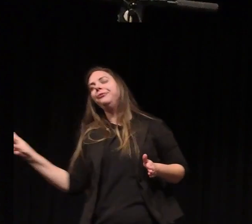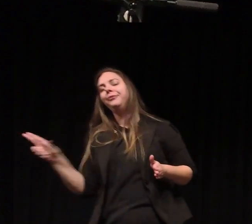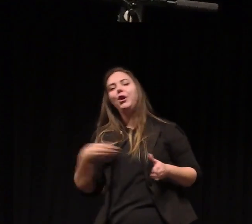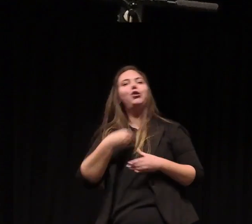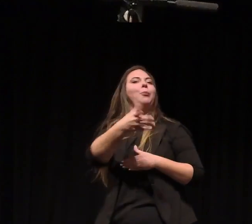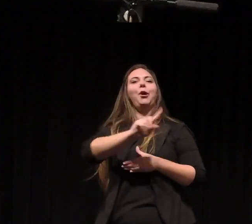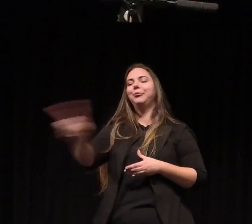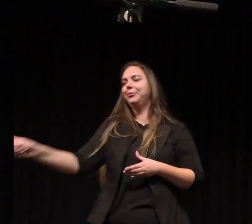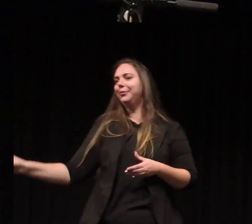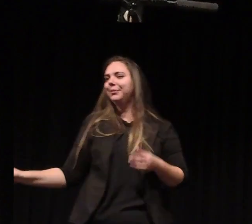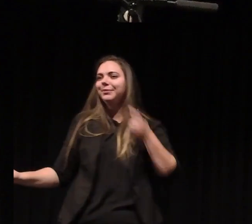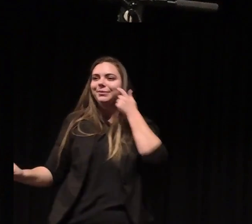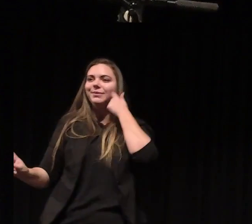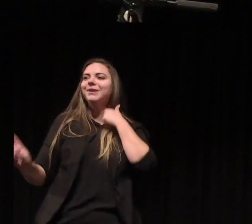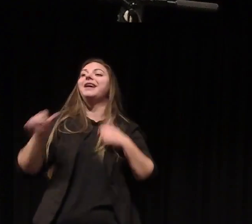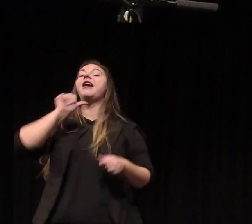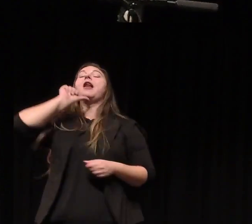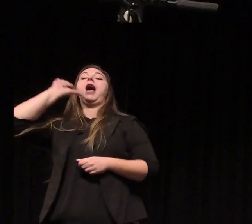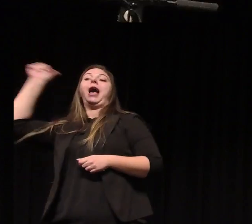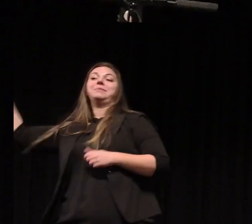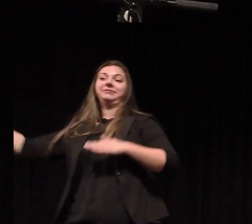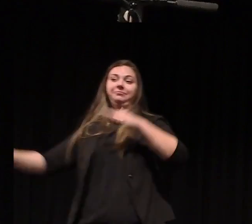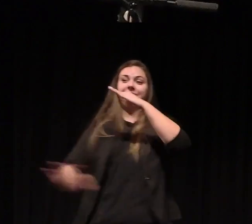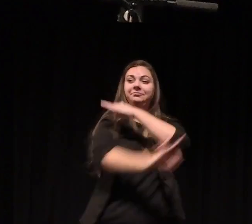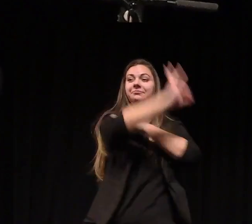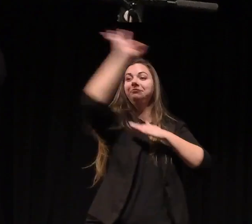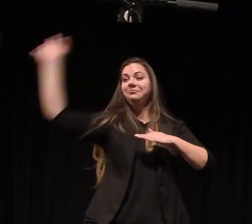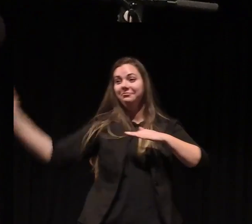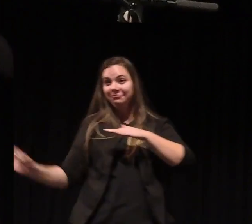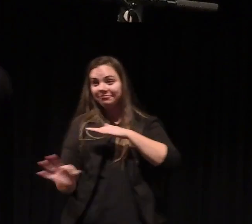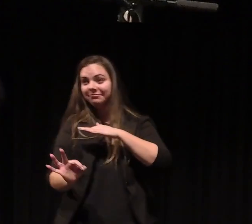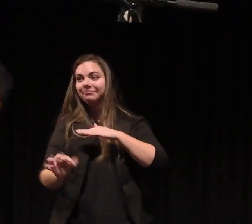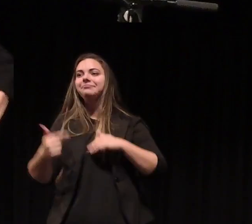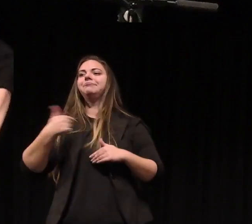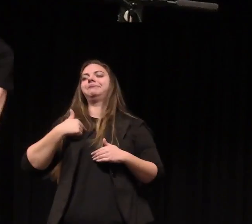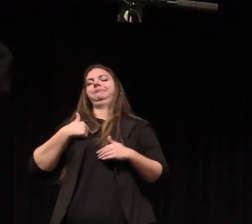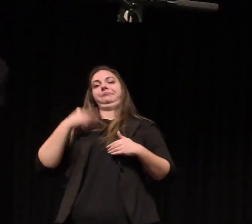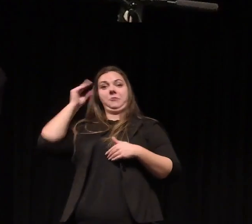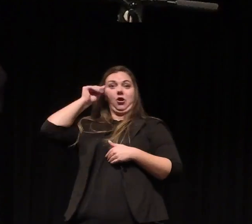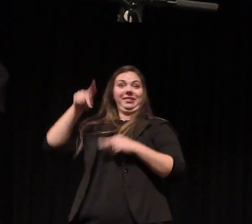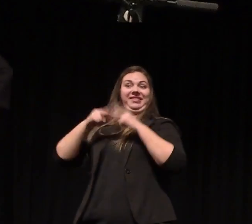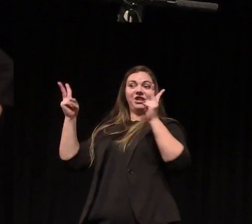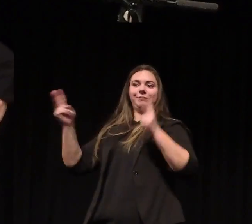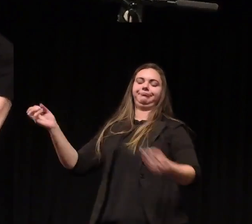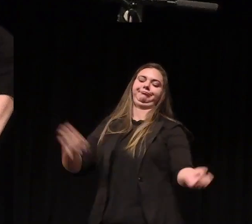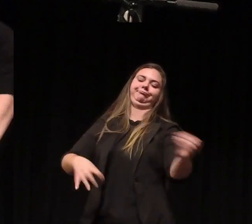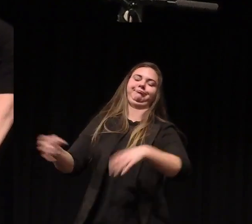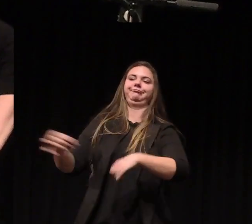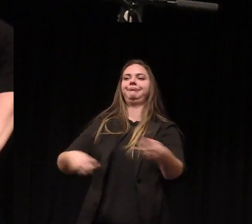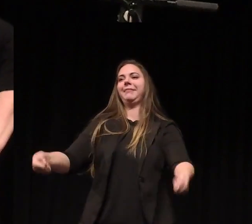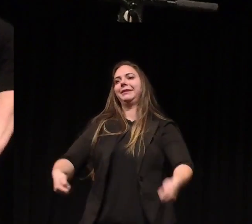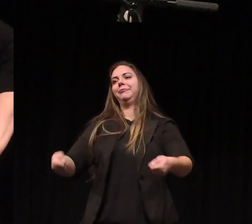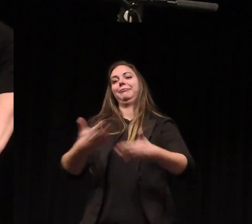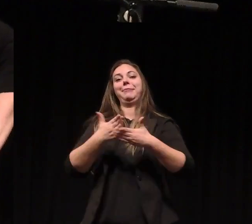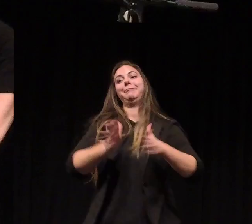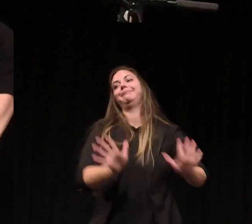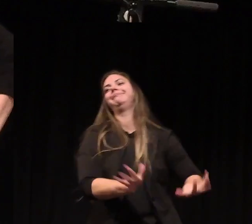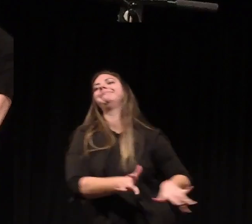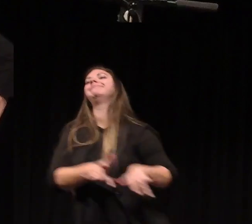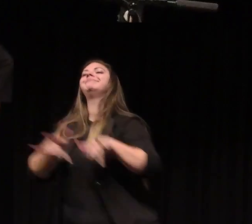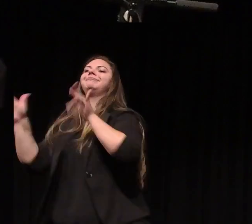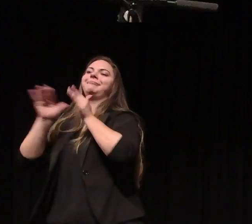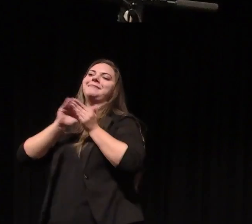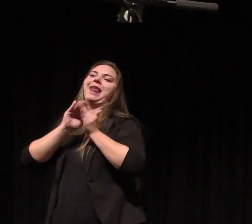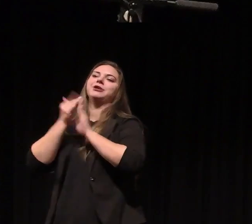Le lendemain, l'étranger a fait ses sacs puis commencé à marcher en dehors du village. Sur le chemin, il a